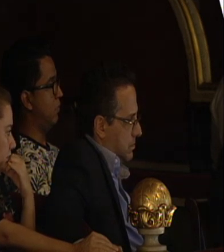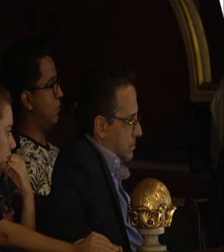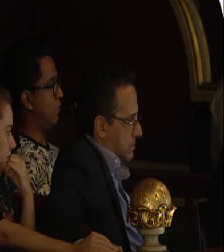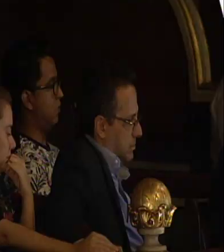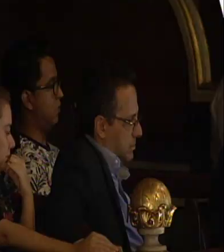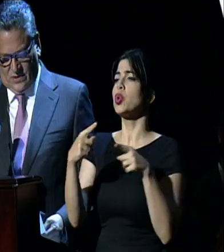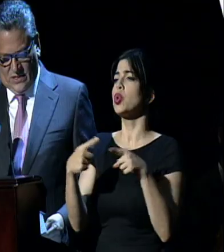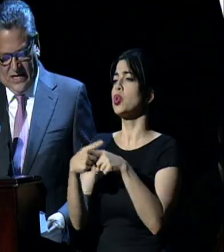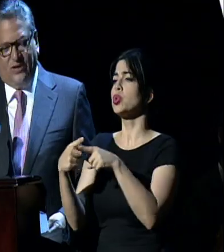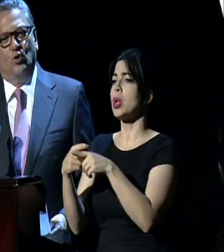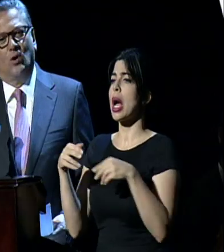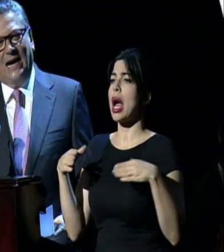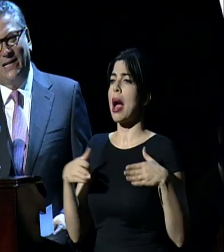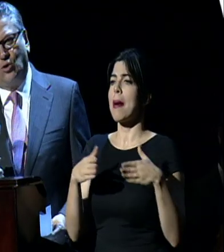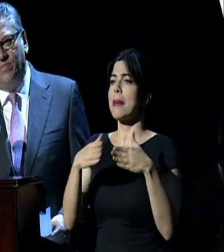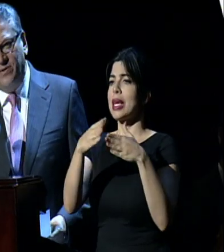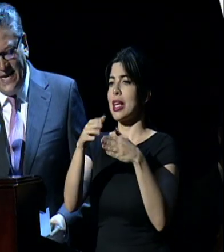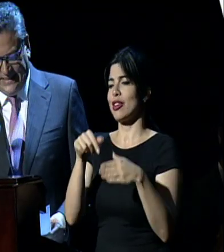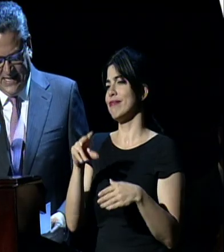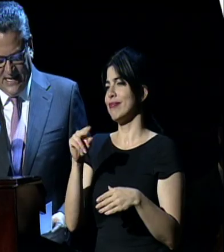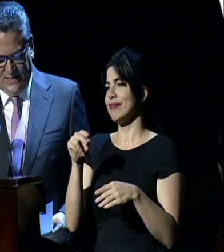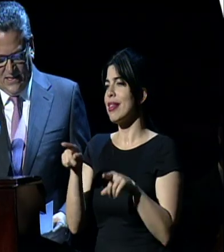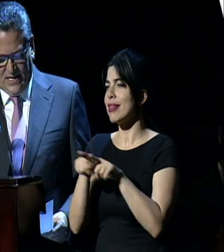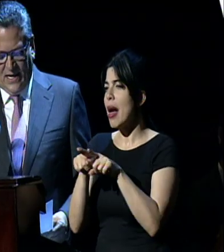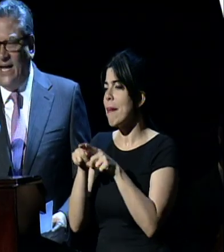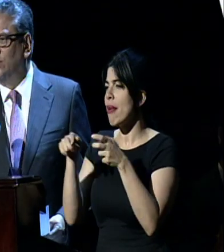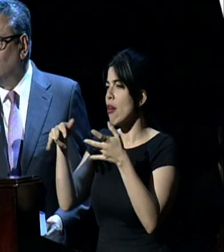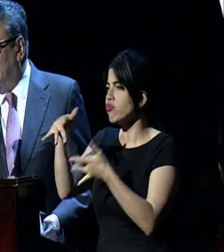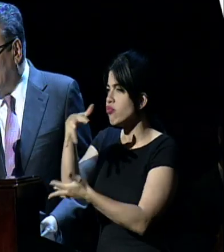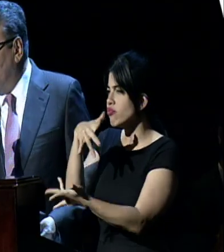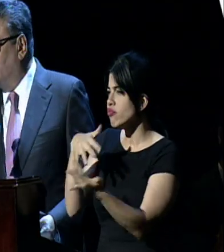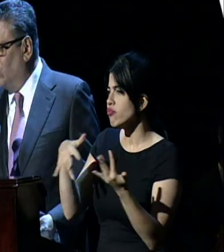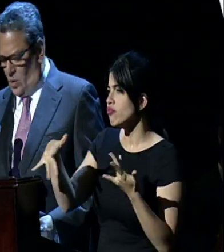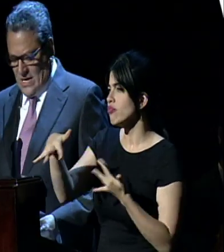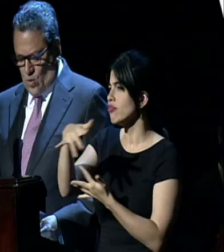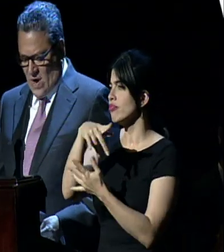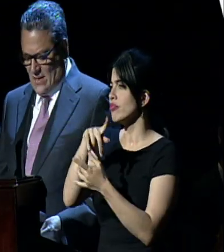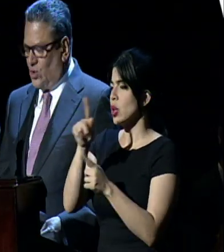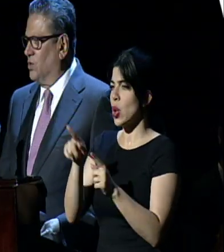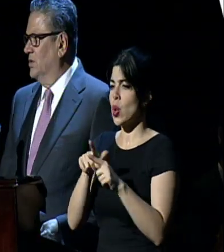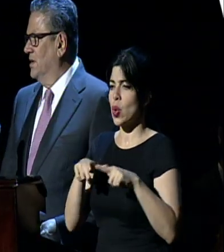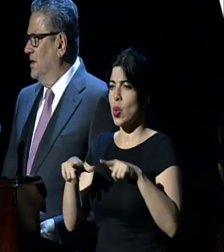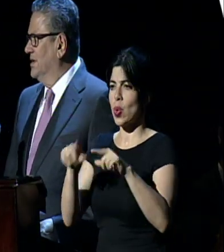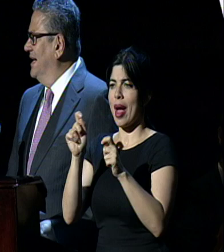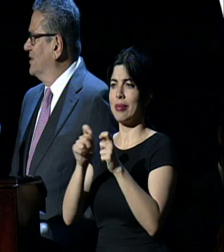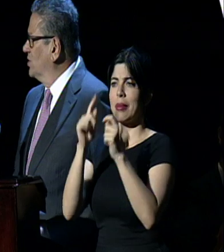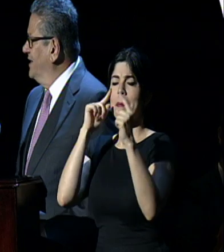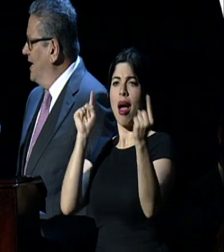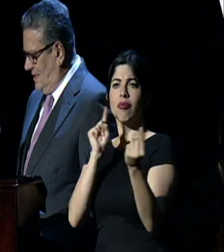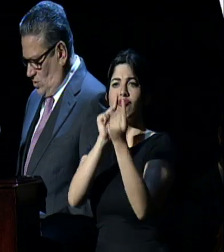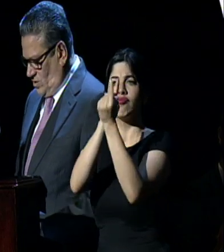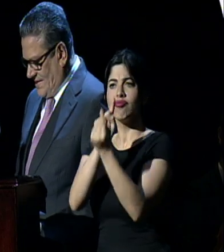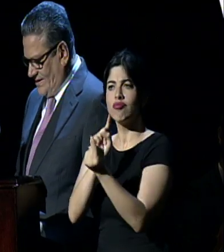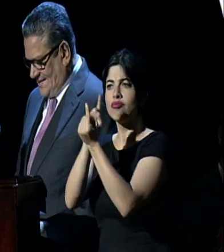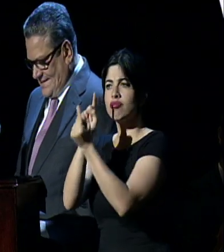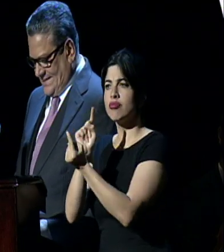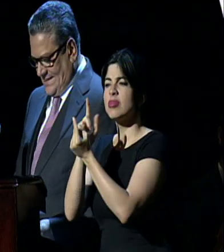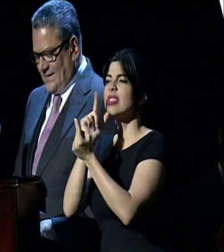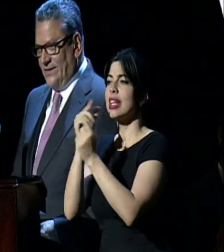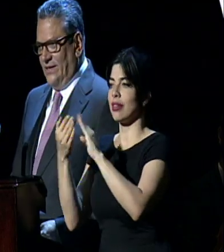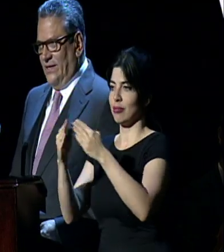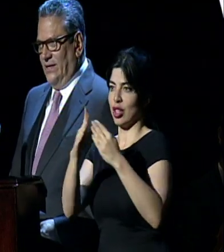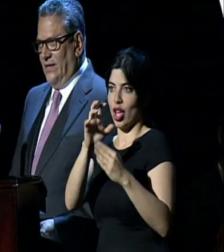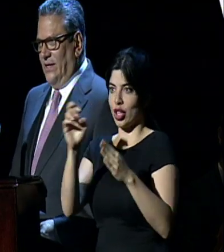caminos. Es un lugar de convivencia, es un gran punto de encuentro de la sociedad